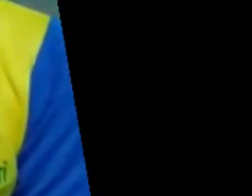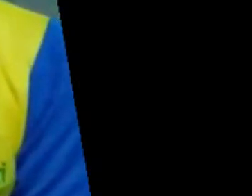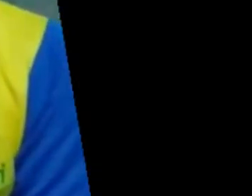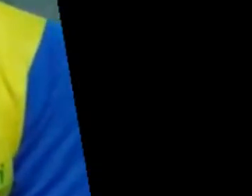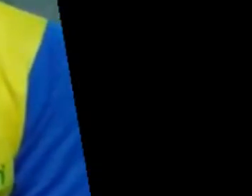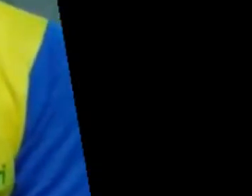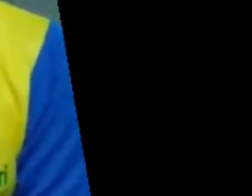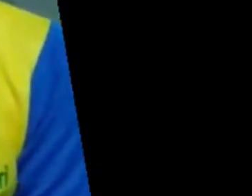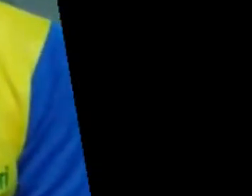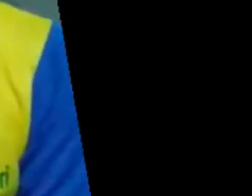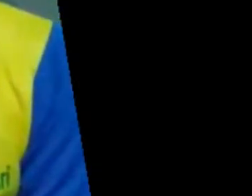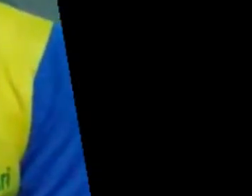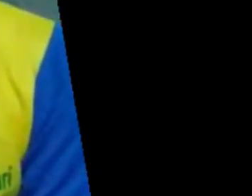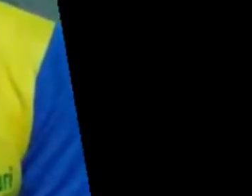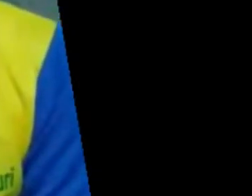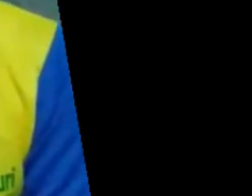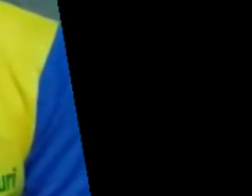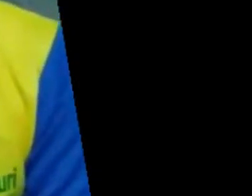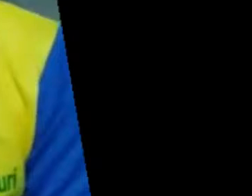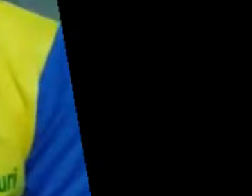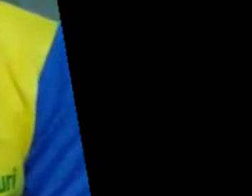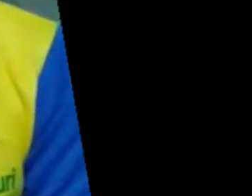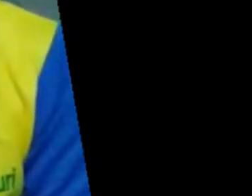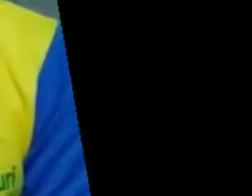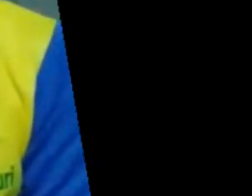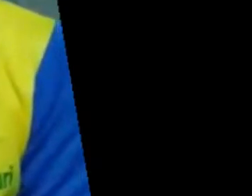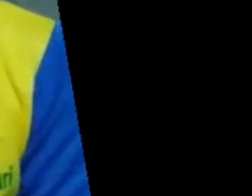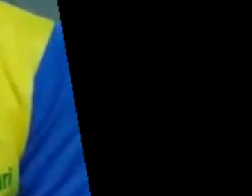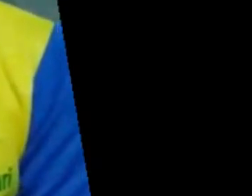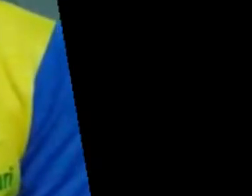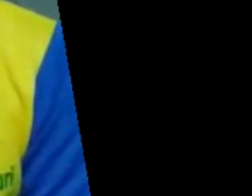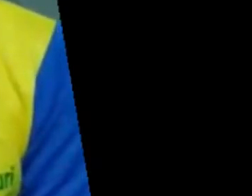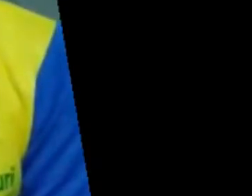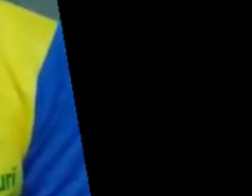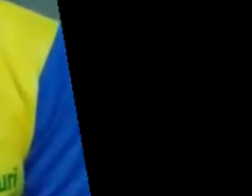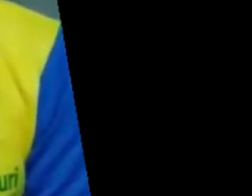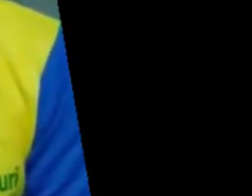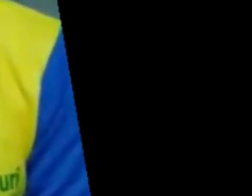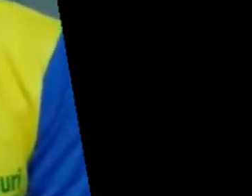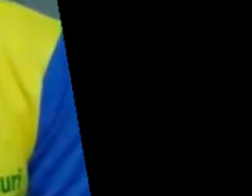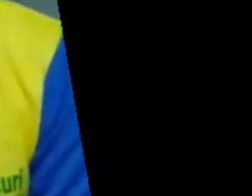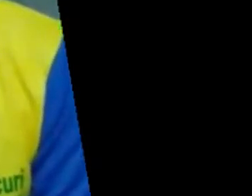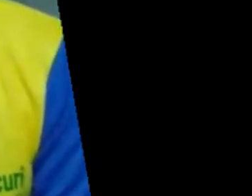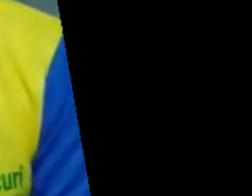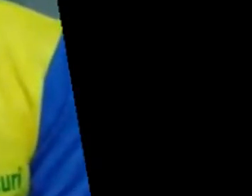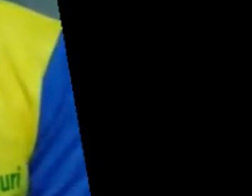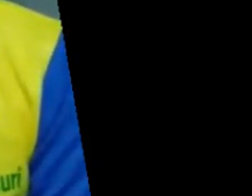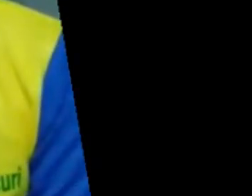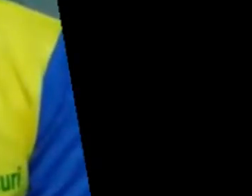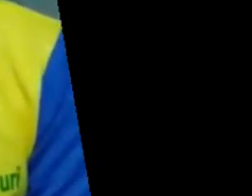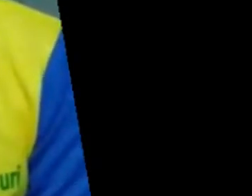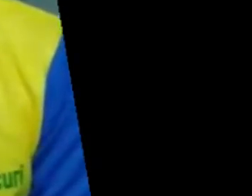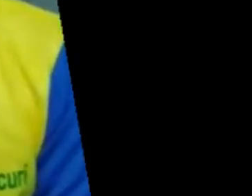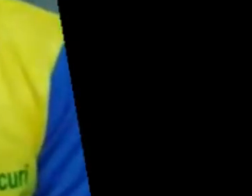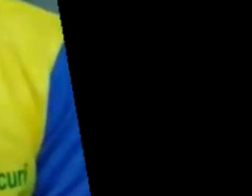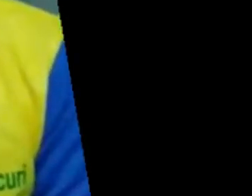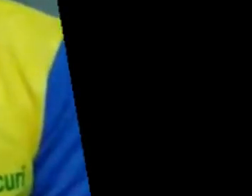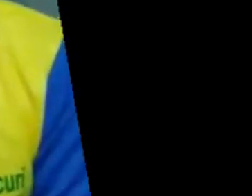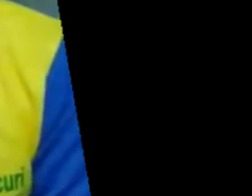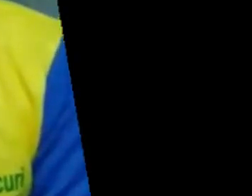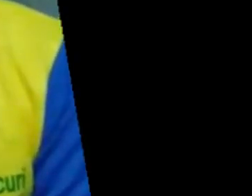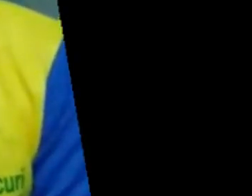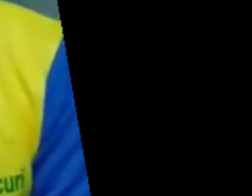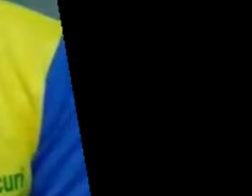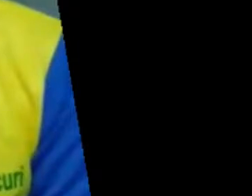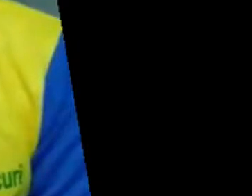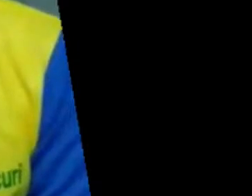Que saibamos reconhecer o que realmente importa nessa nossa breve passagem pela Terra. Até porque a